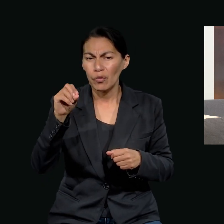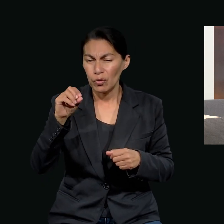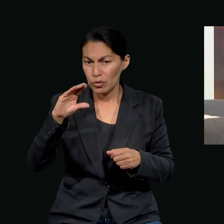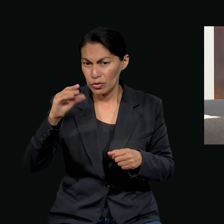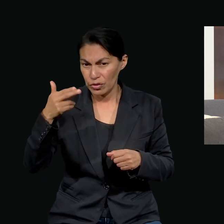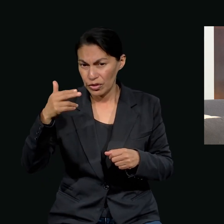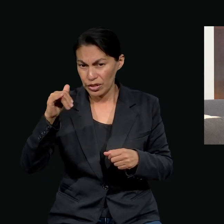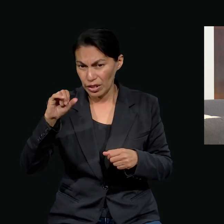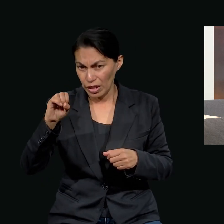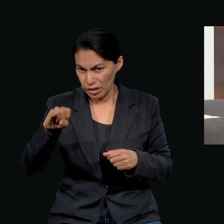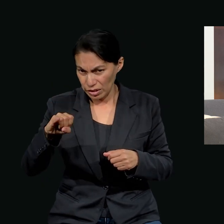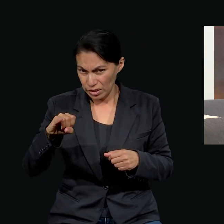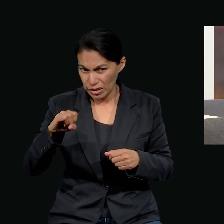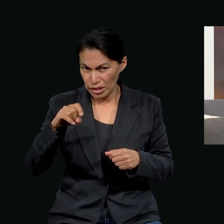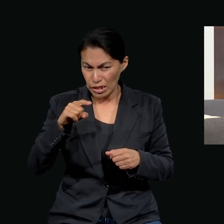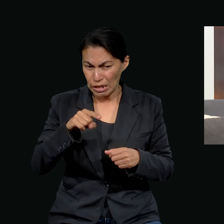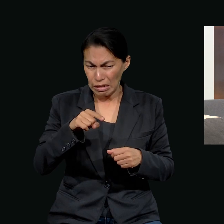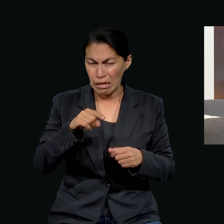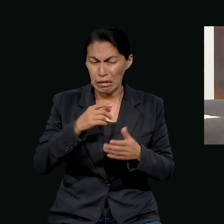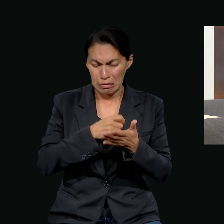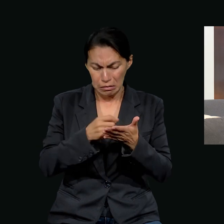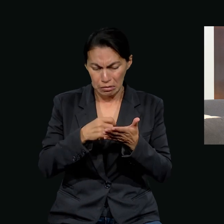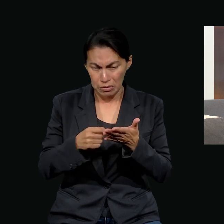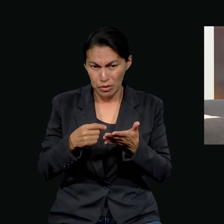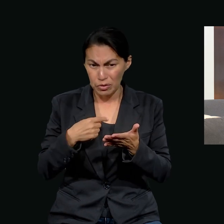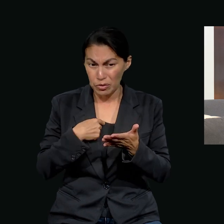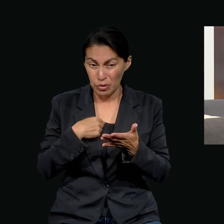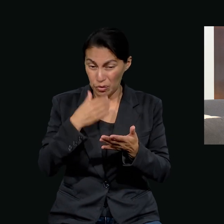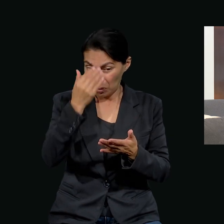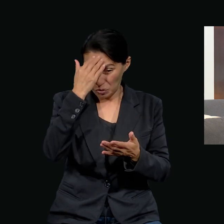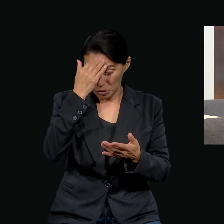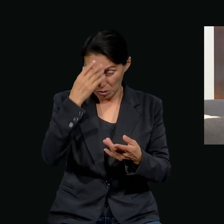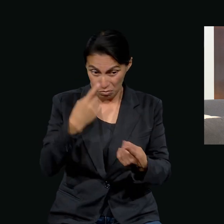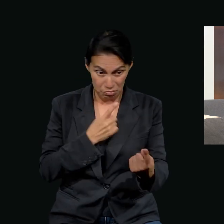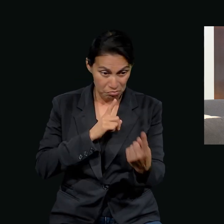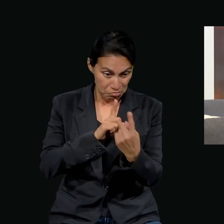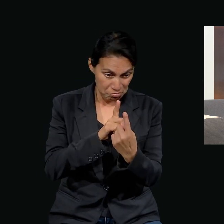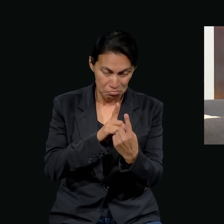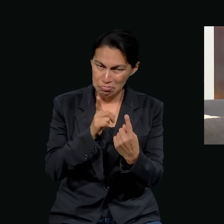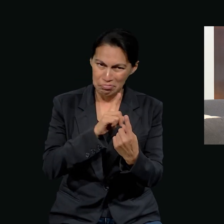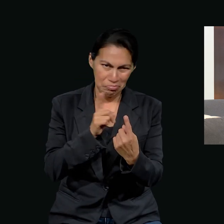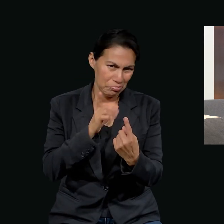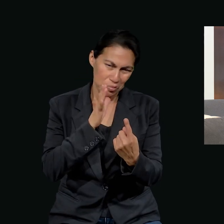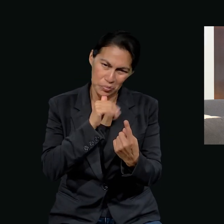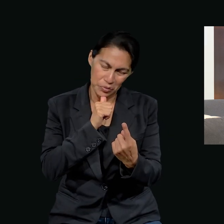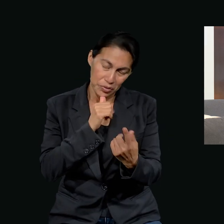vida que haya escrito ese libro. Lamentablemente no tuve tiempo de conocerlo personalmente.